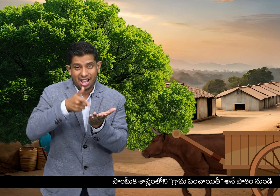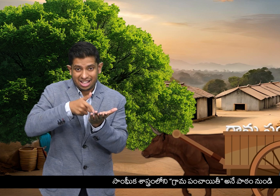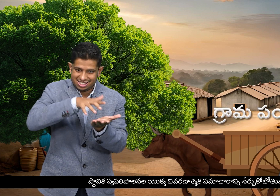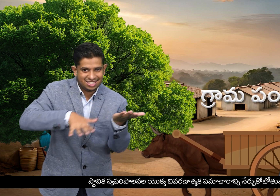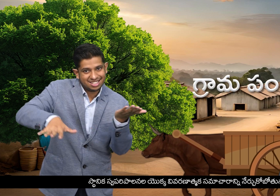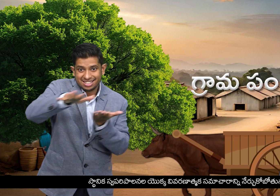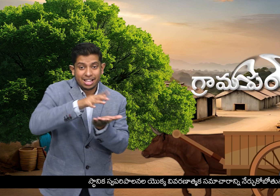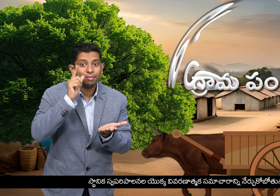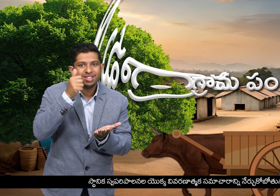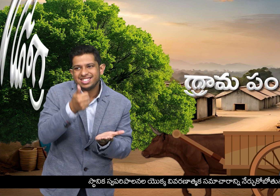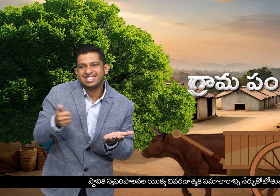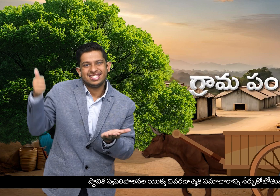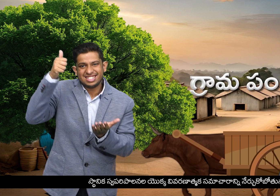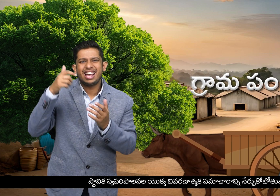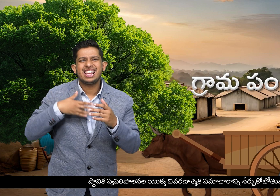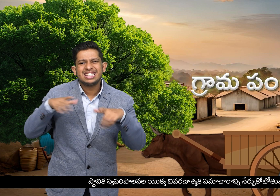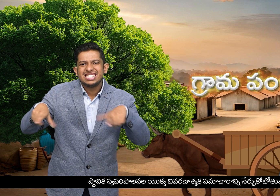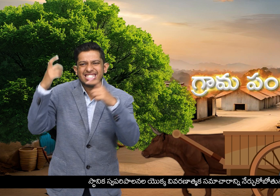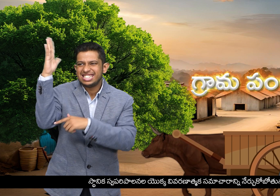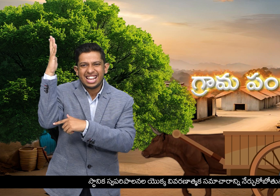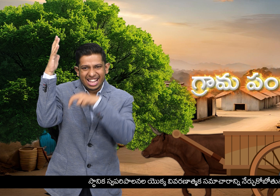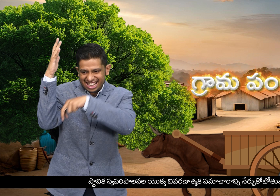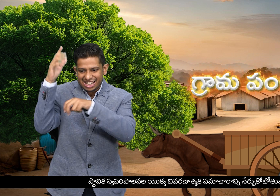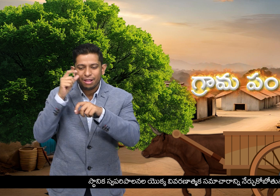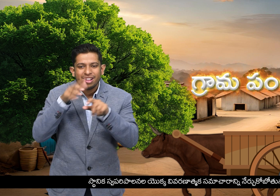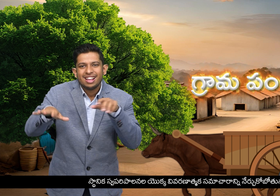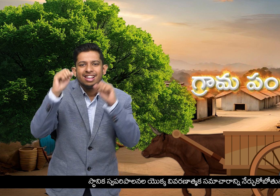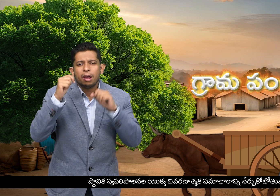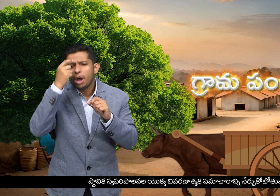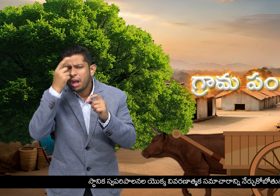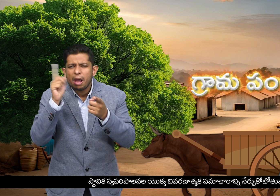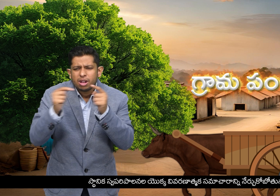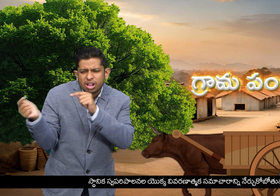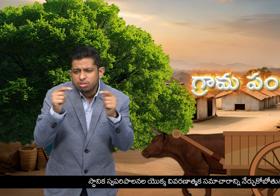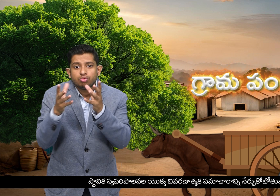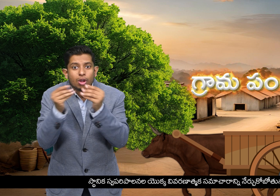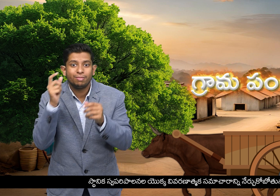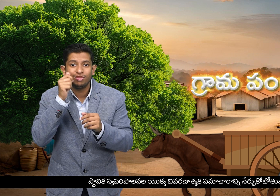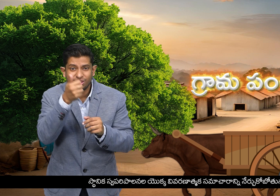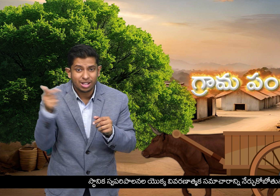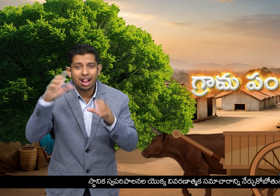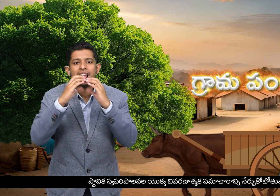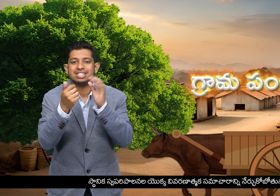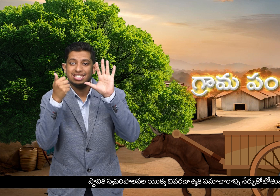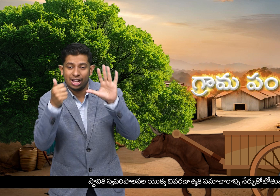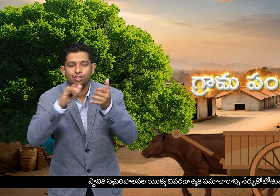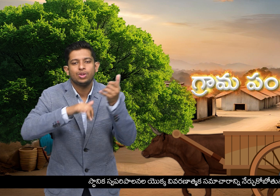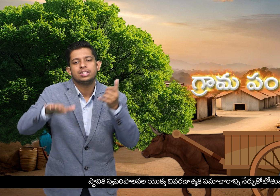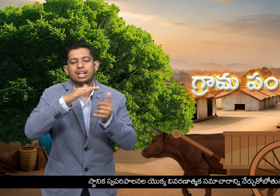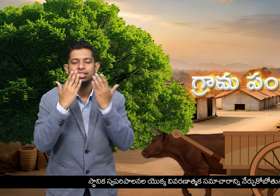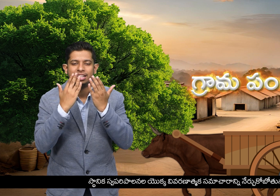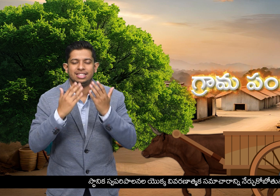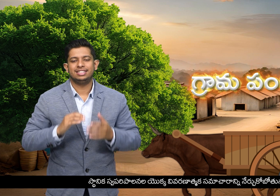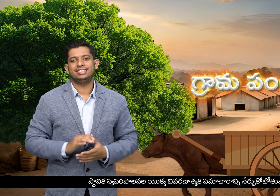నుండి స్థానిక స్వపరిపాలనల యొక్క వివరణాత్మక సమాచారాన్ని నేర్చుకోబోతున్నారు.